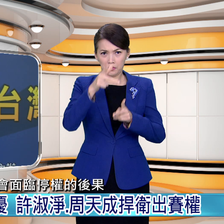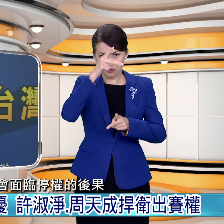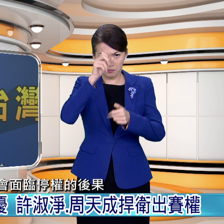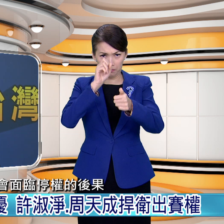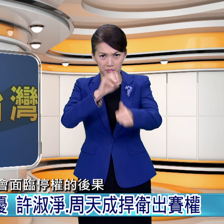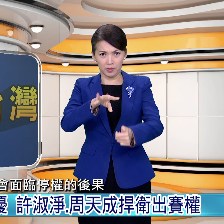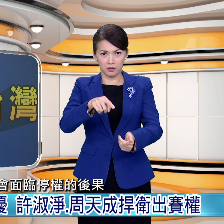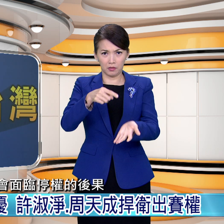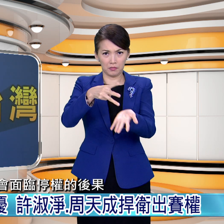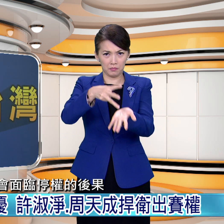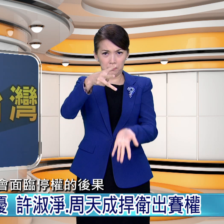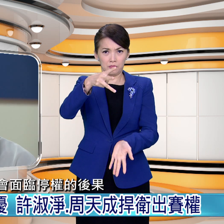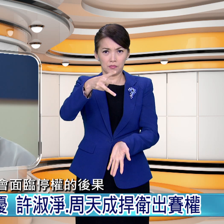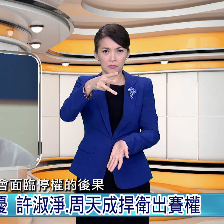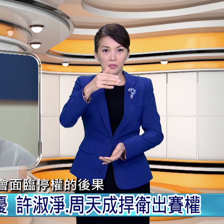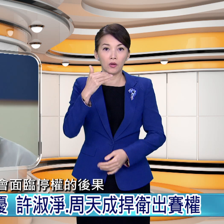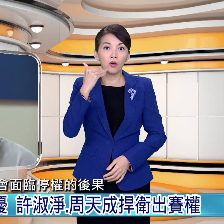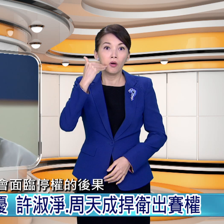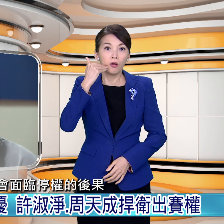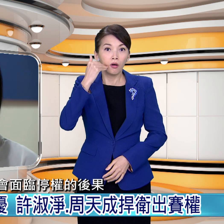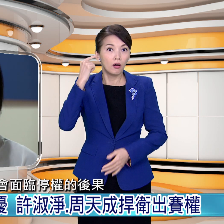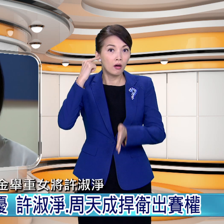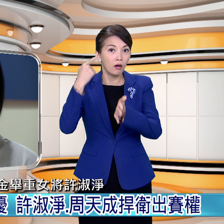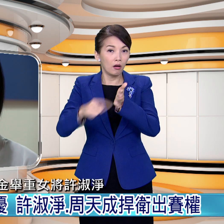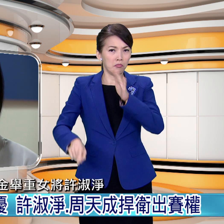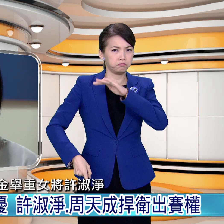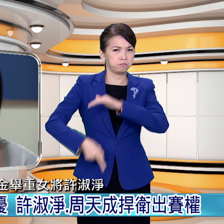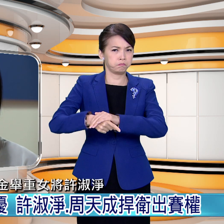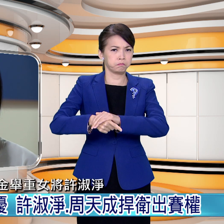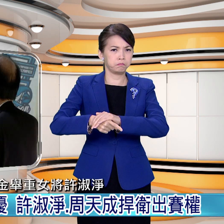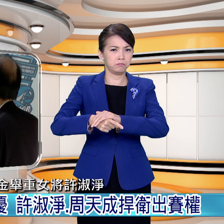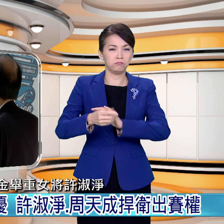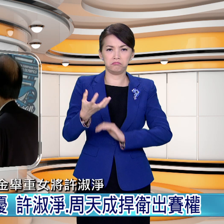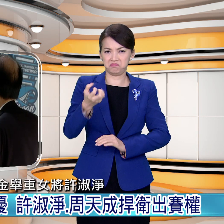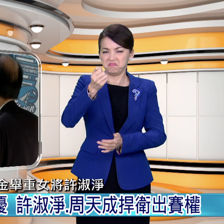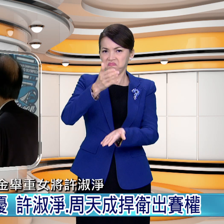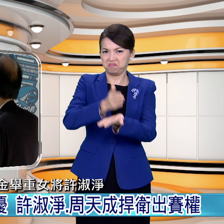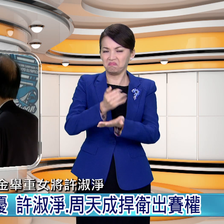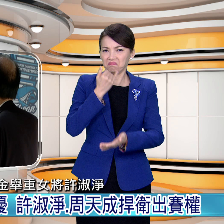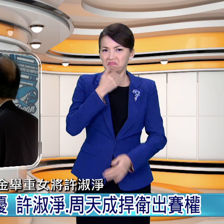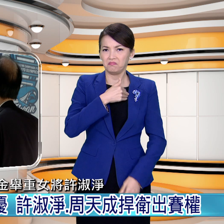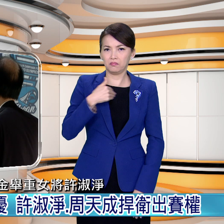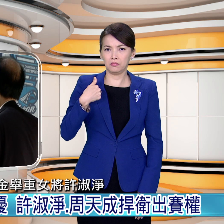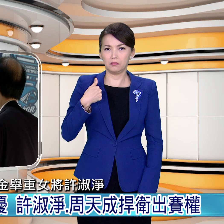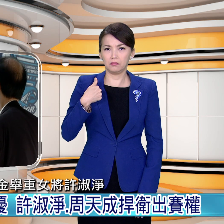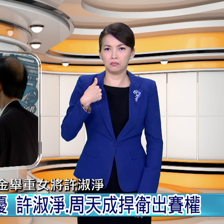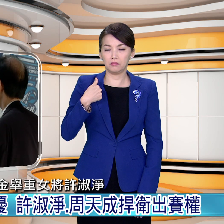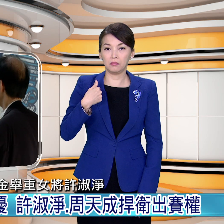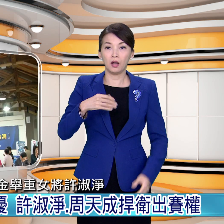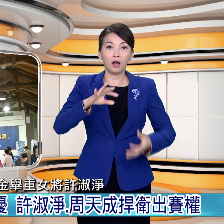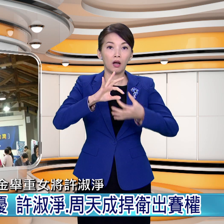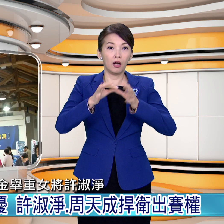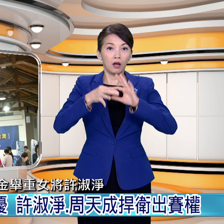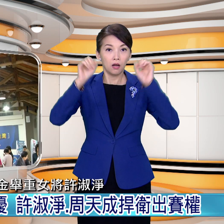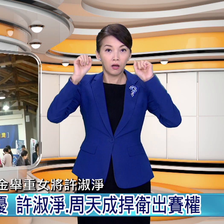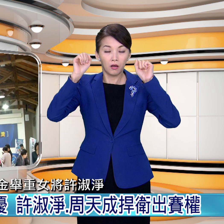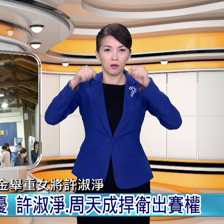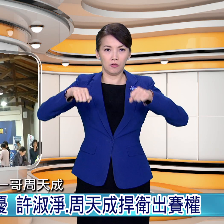临停权的后果，包括了奥运双金举重女将许淑净以